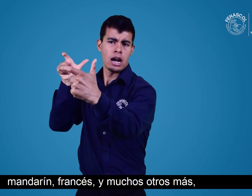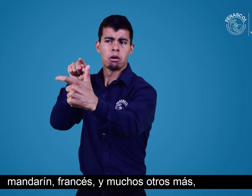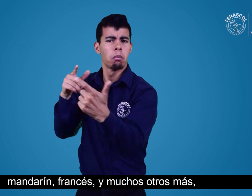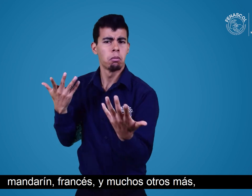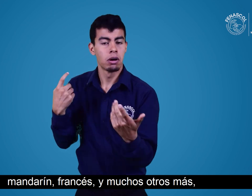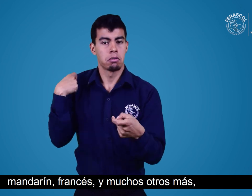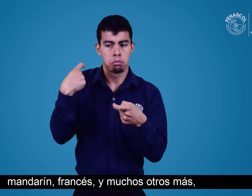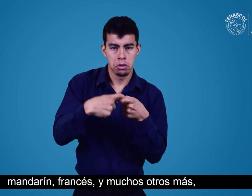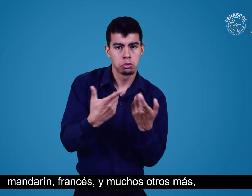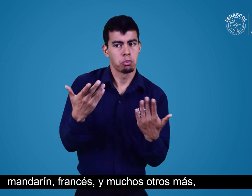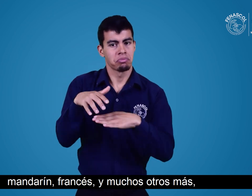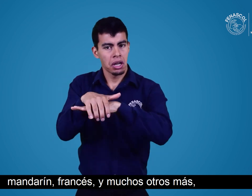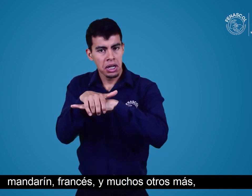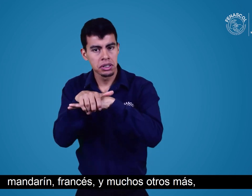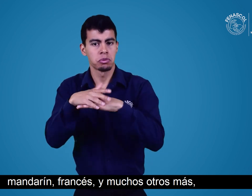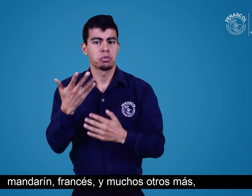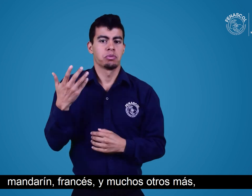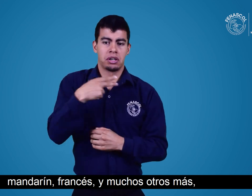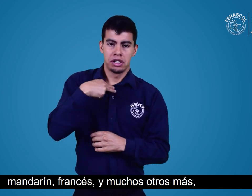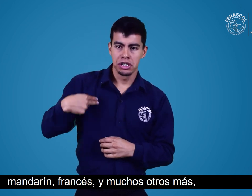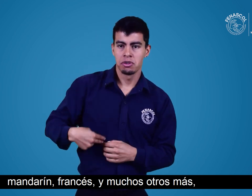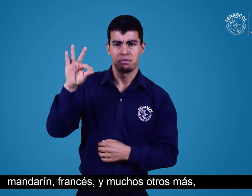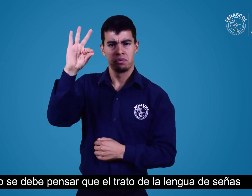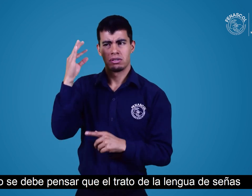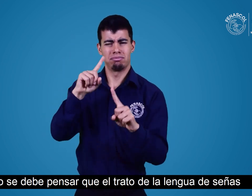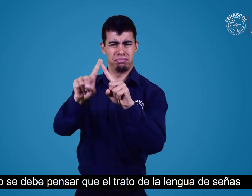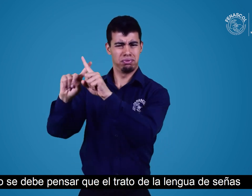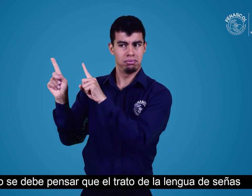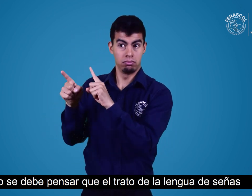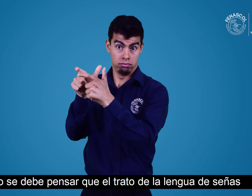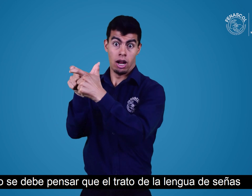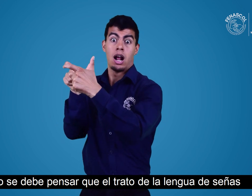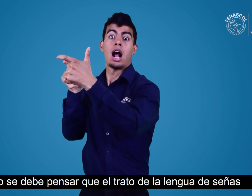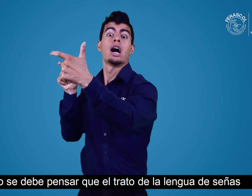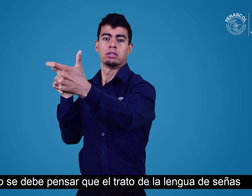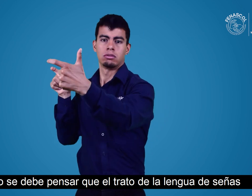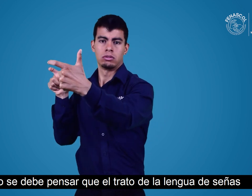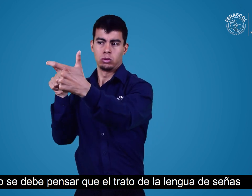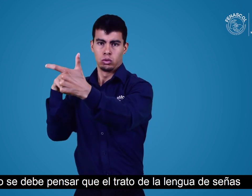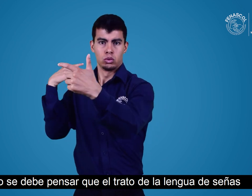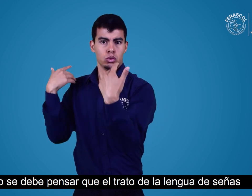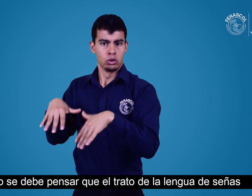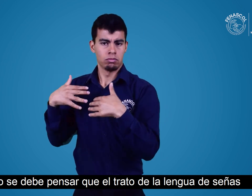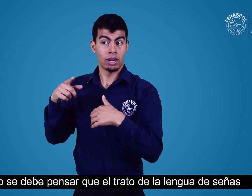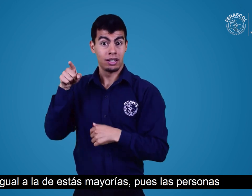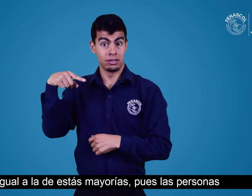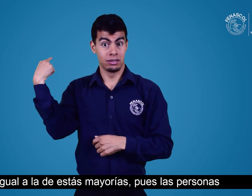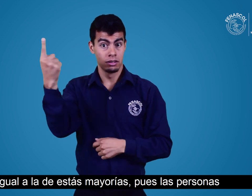mandarín, francés y muchas otras más. Pero no se debe pensar que el trato de la lengua de señas es igual